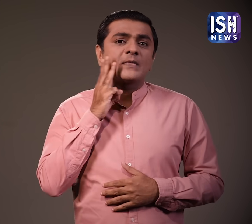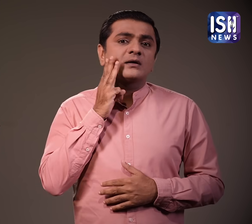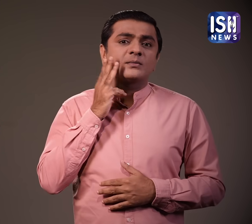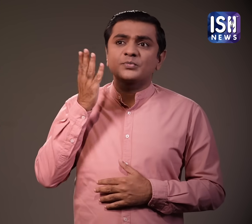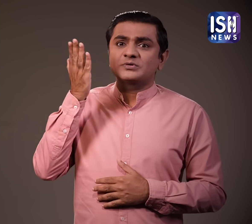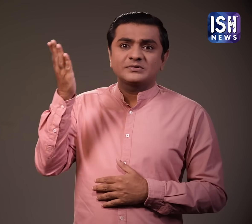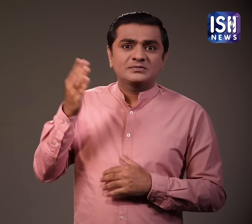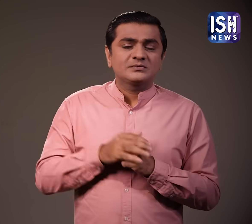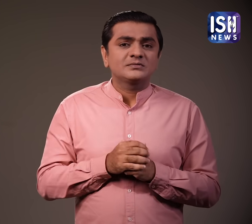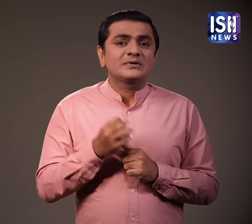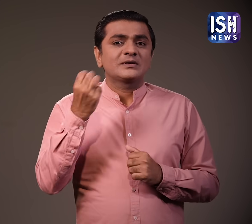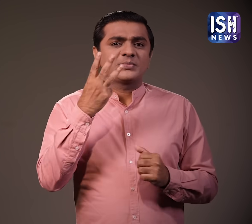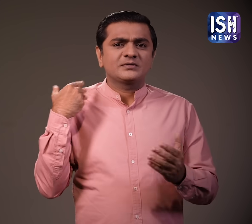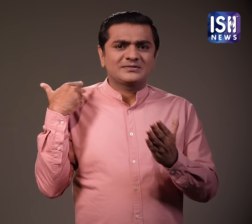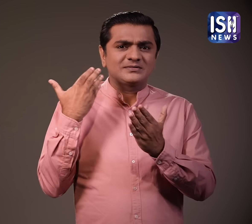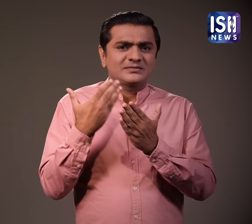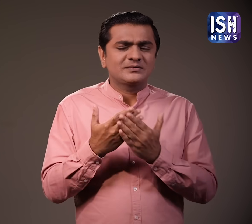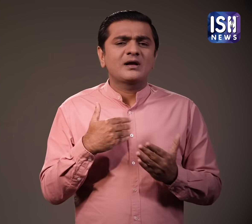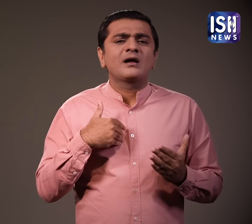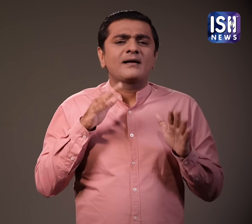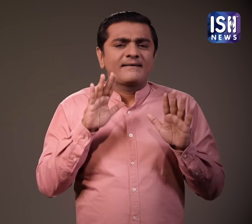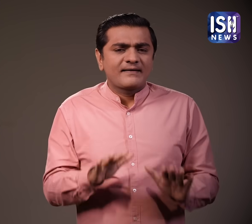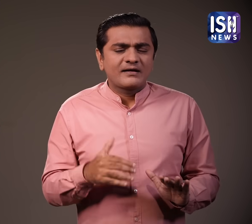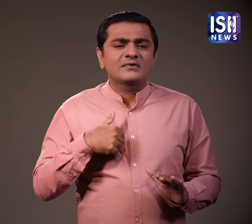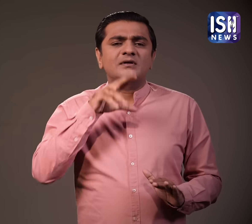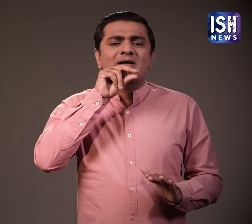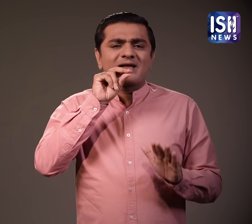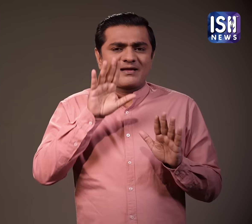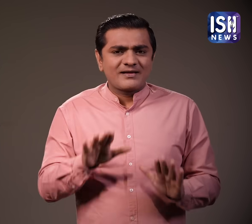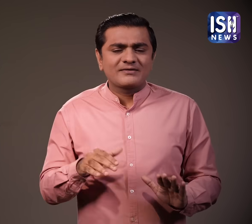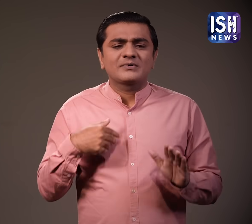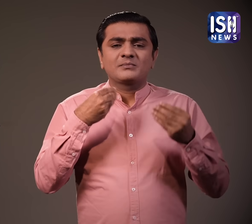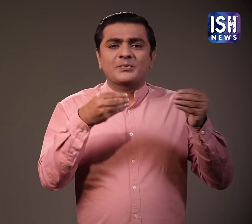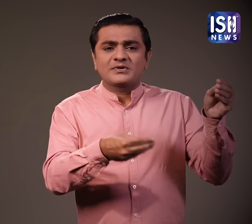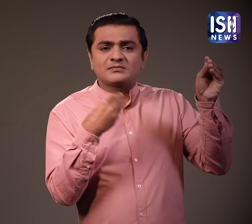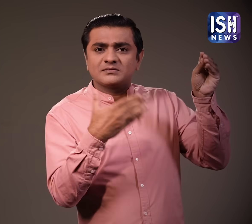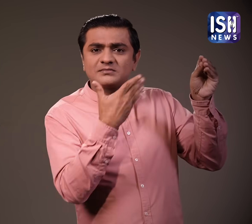पिछले तीन महिने में मैंने और प्रधान मंत्री मोदी ने मनिपूर में हिंसा को लेकर